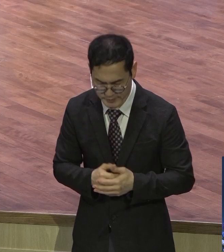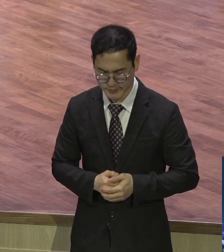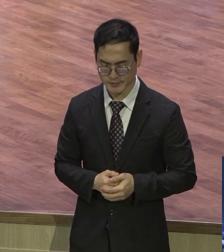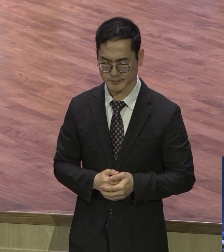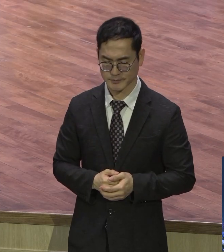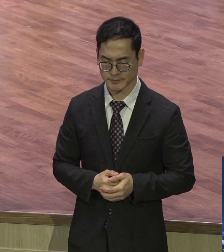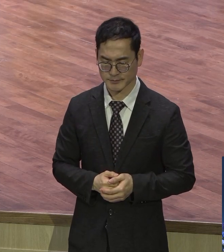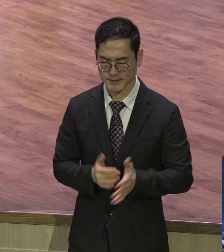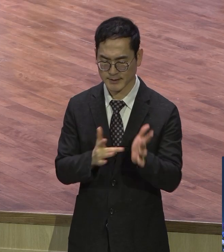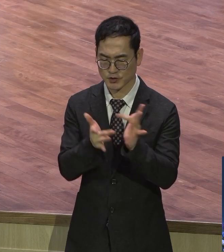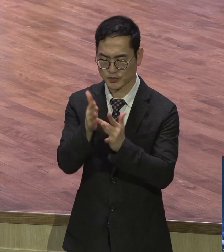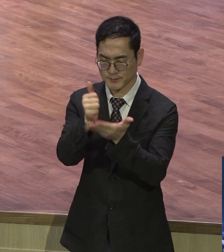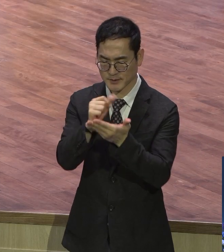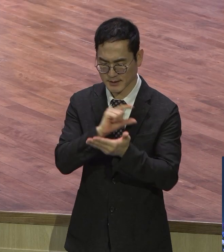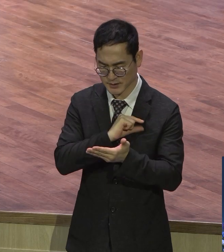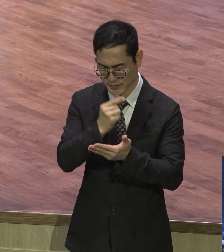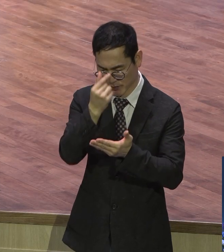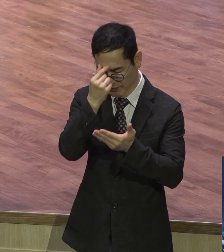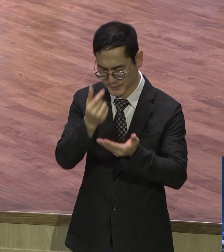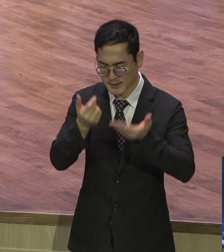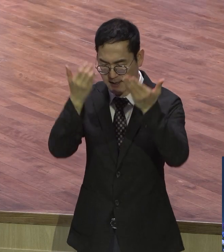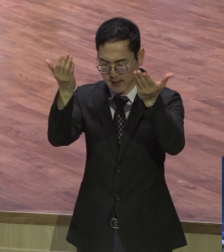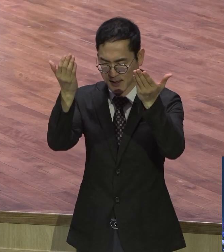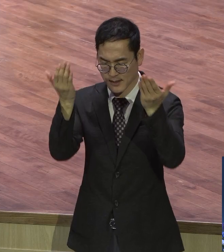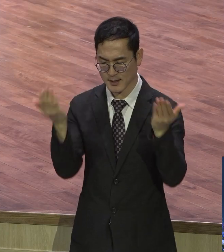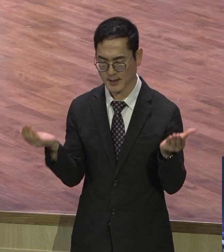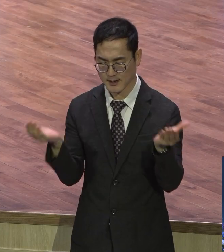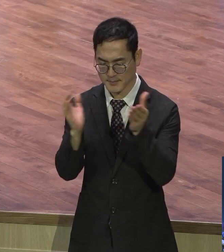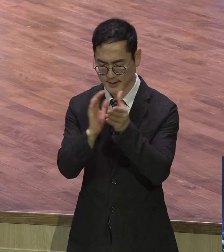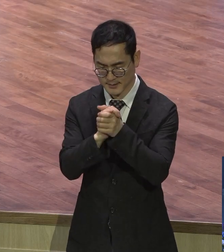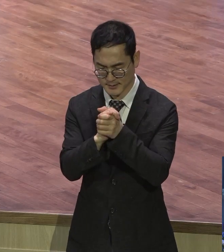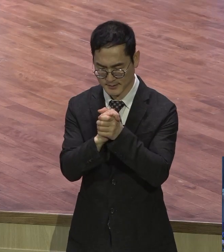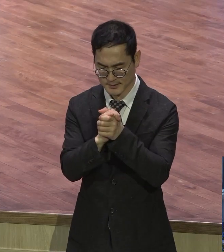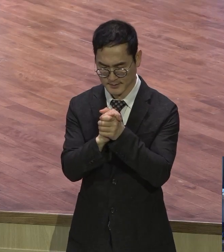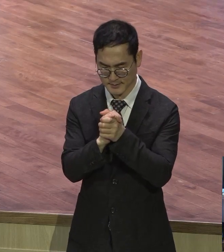주옵사서 예수께서는 받들어 기도합니다 아멘